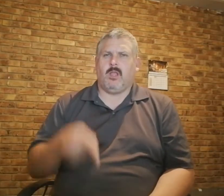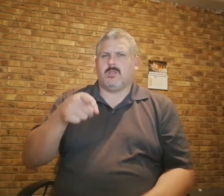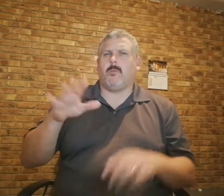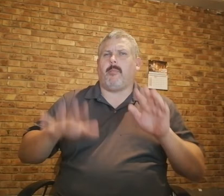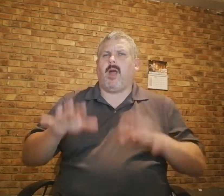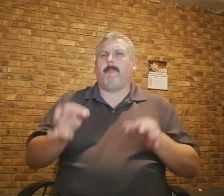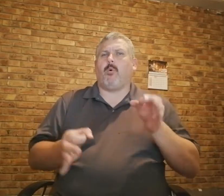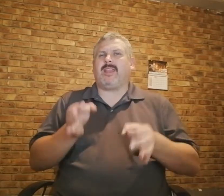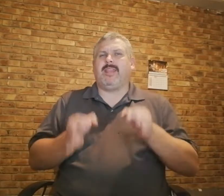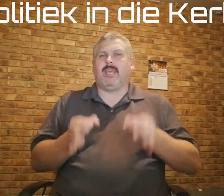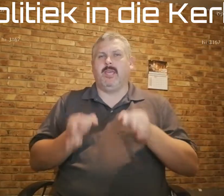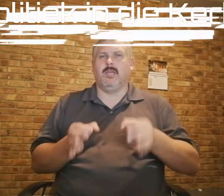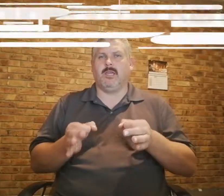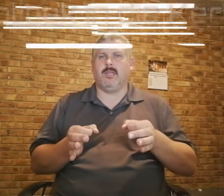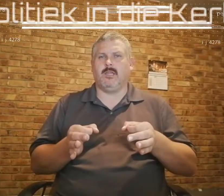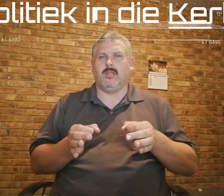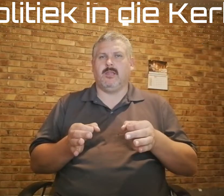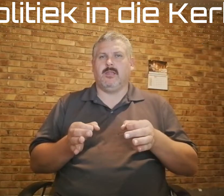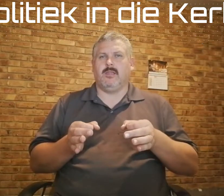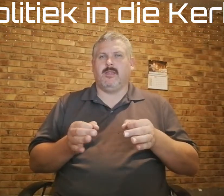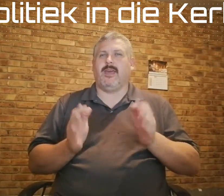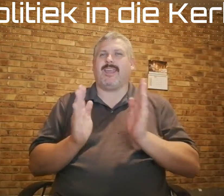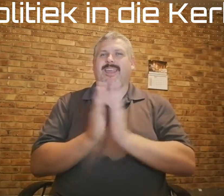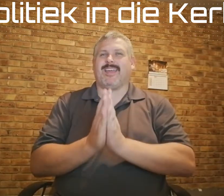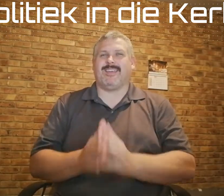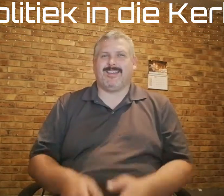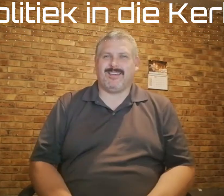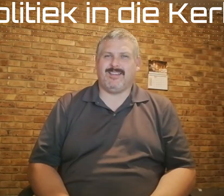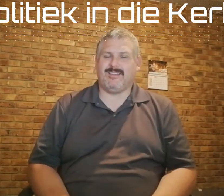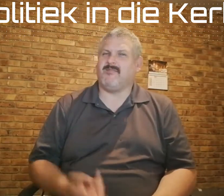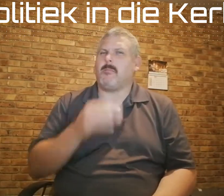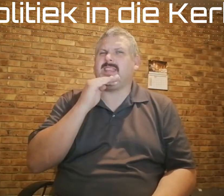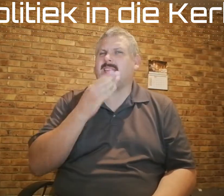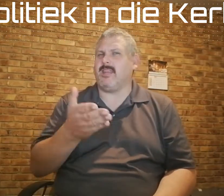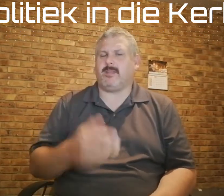Soe paie politiek, en ek kijk wat beteken dit.